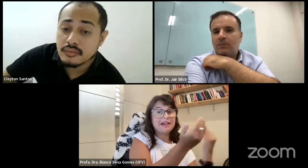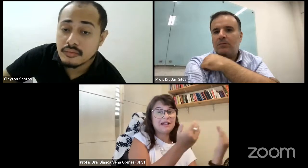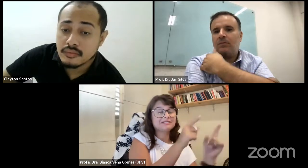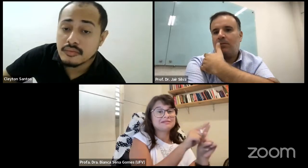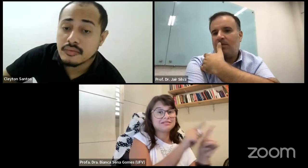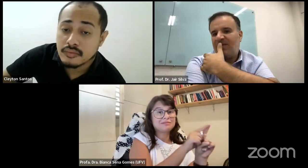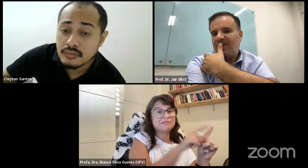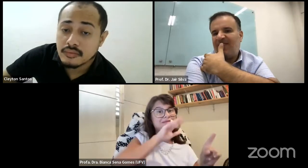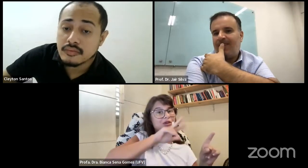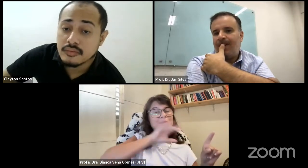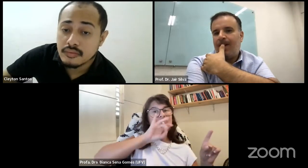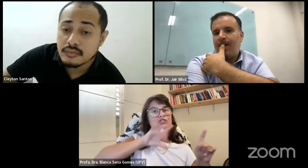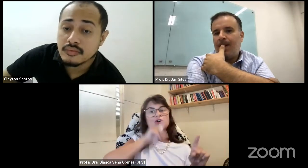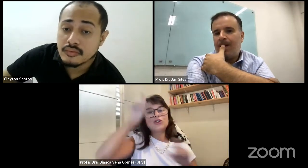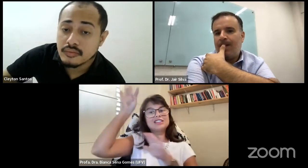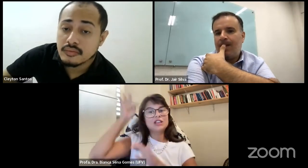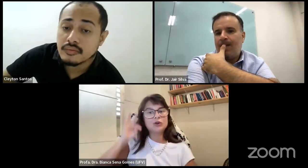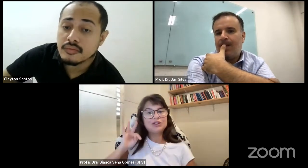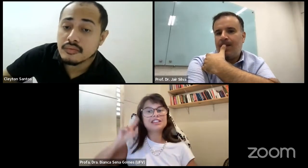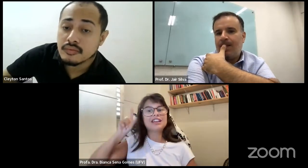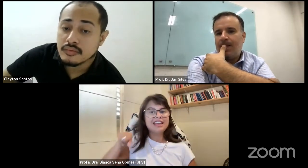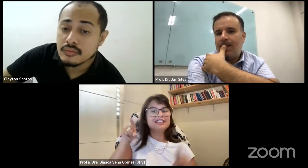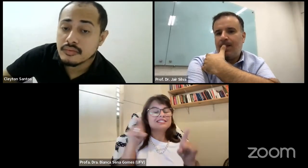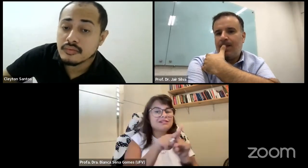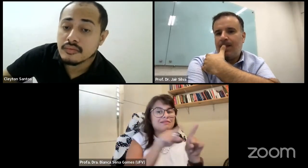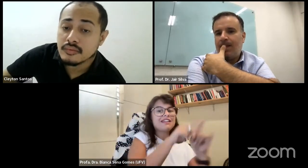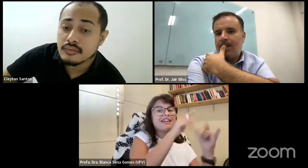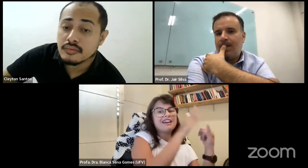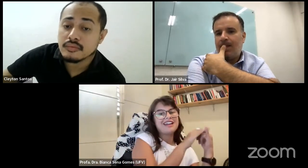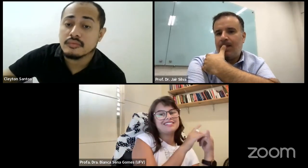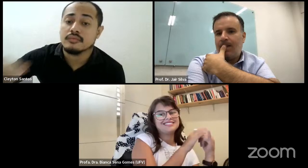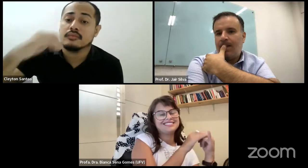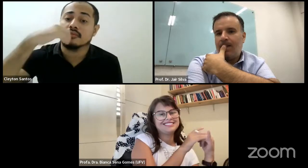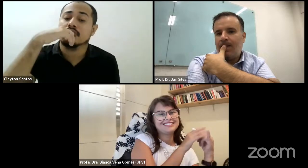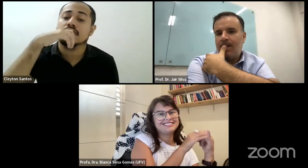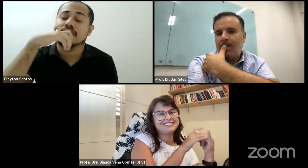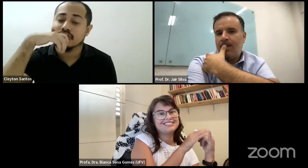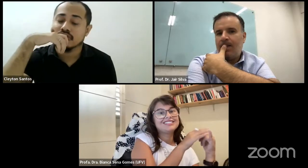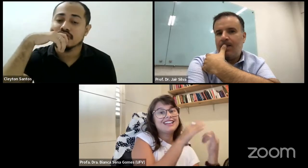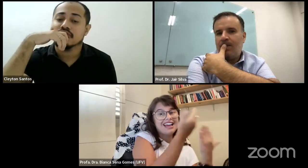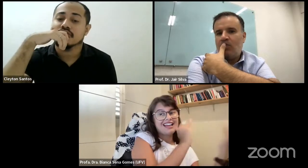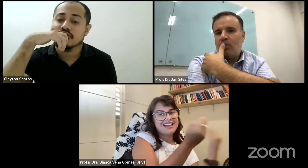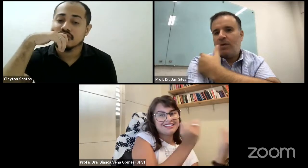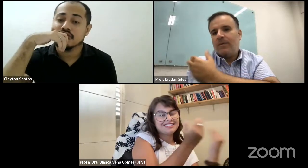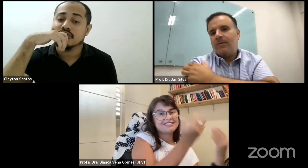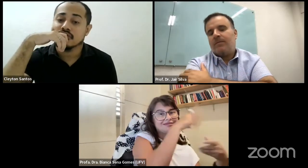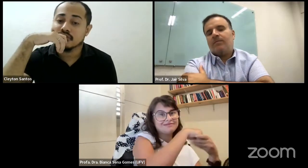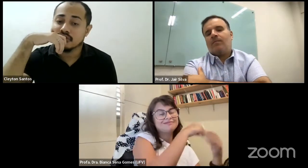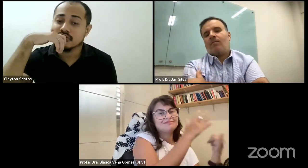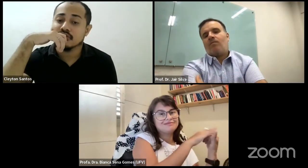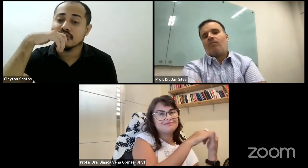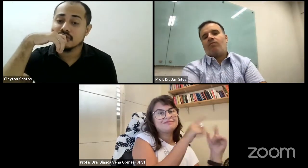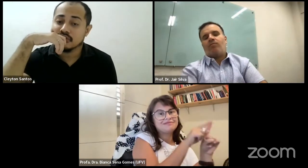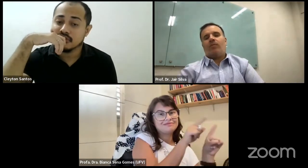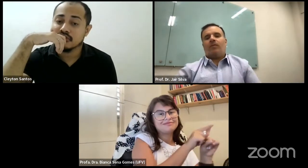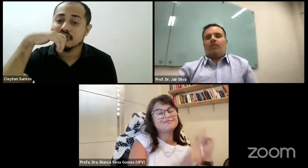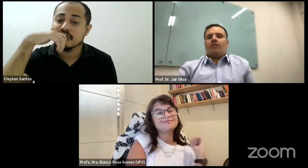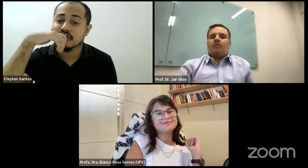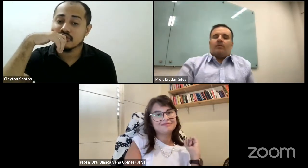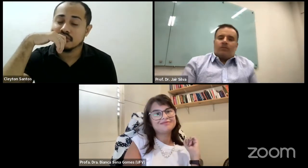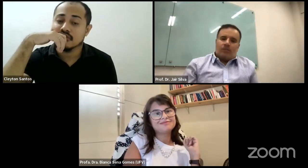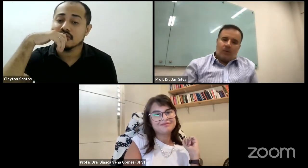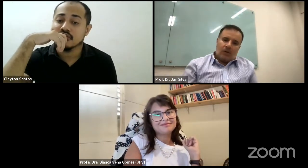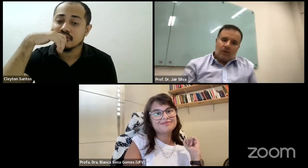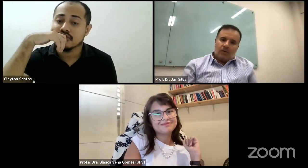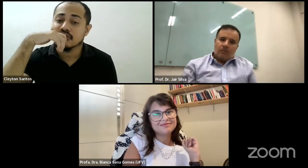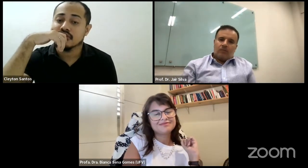abarca essa parte. Então, acredito que você pode estar trazendo um adendo aí para poder te amparar nessa análise